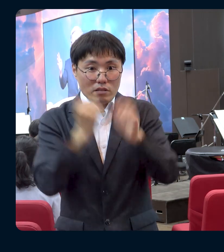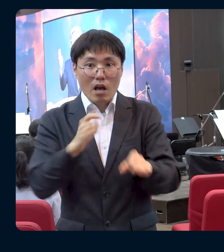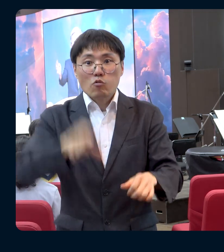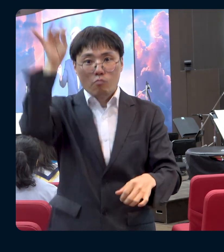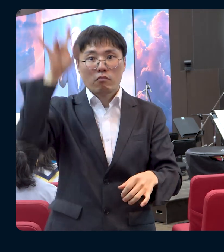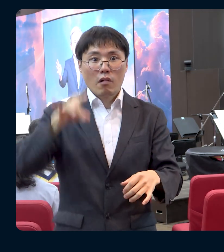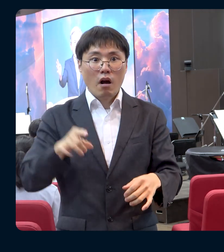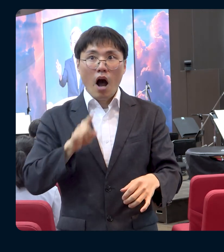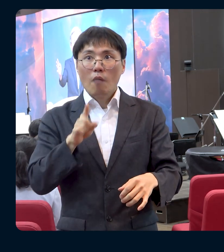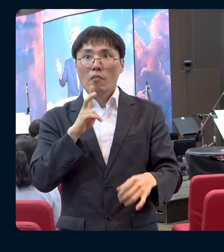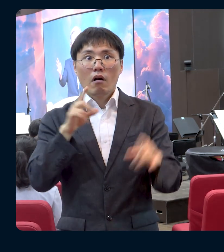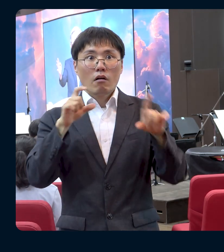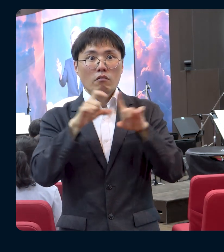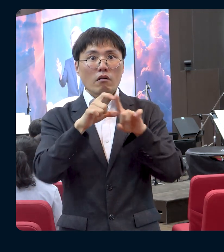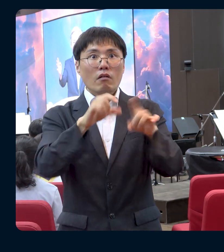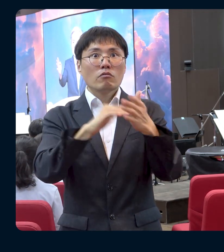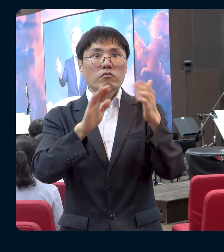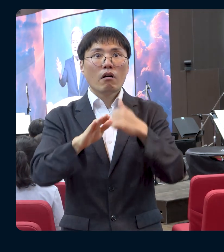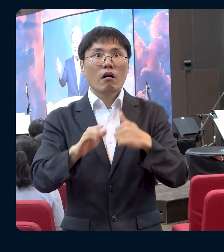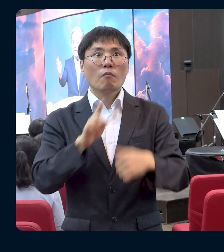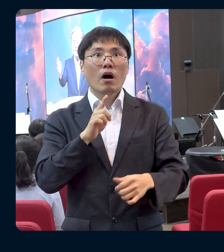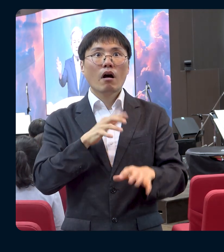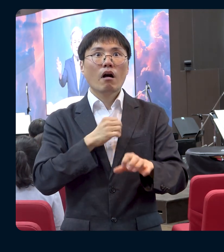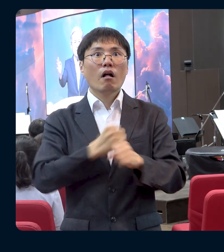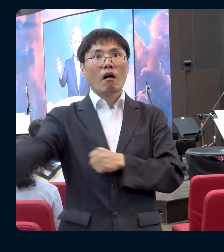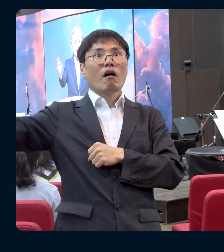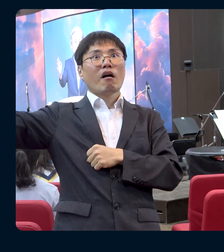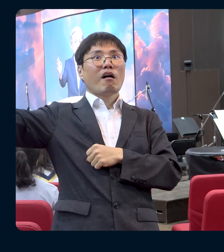처음이었어요. 딱 얘기했는데 한동안 우리가 아무 말 못했어요.